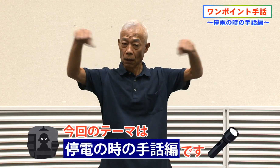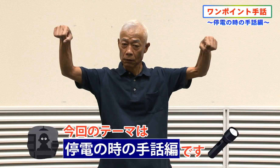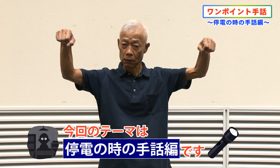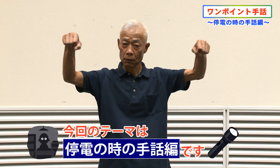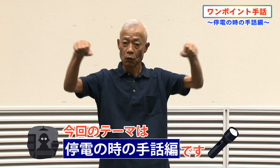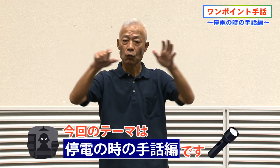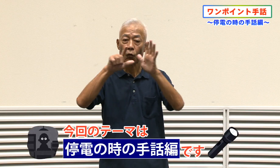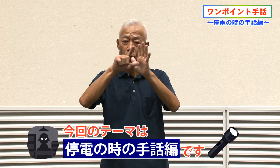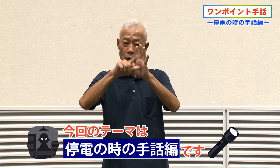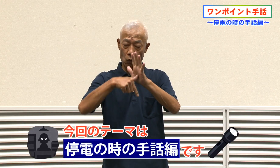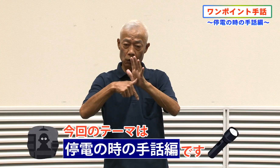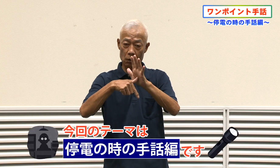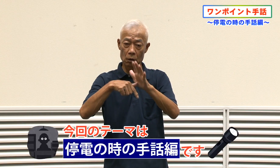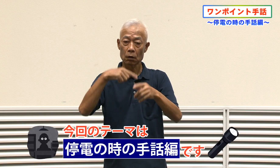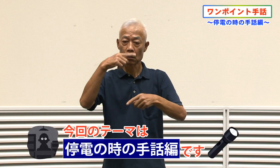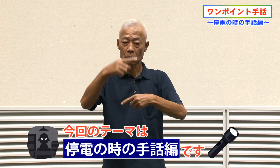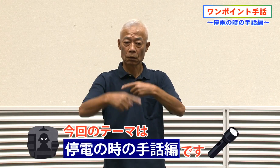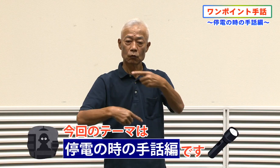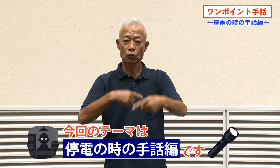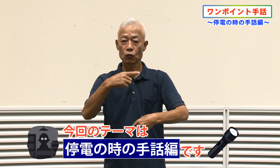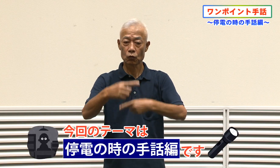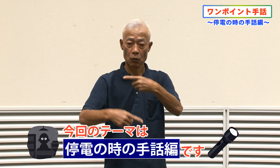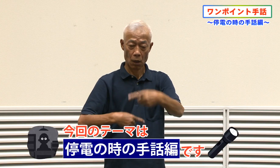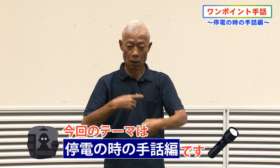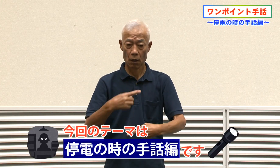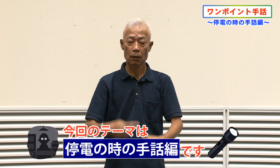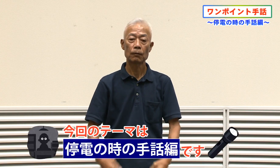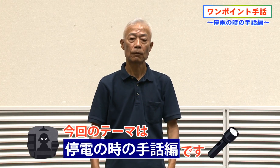停電の時の手話編です。